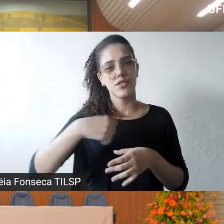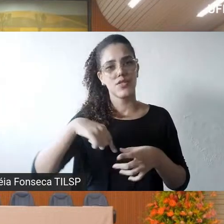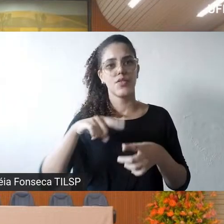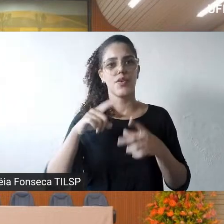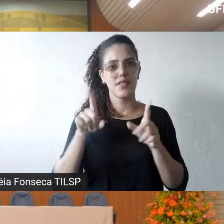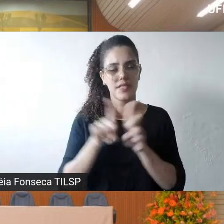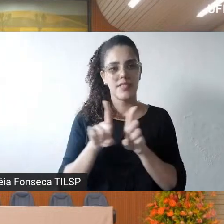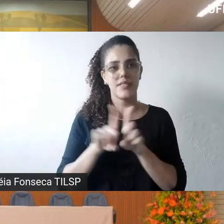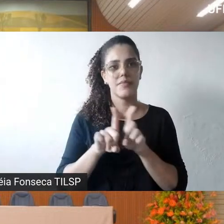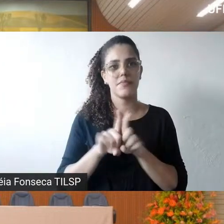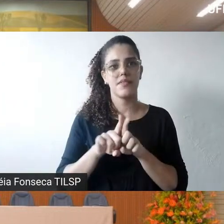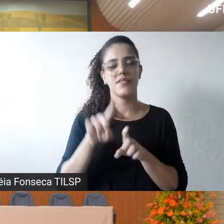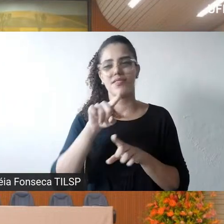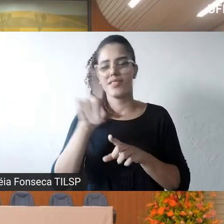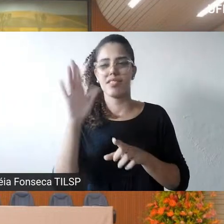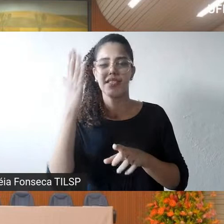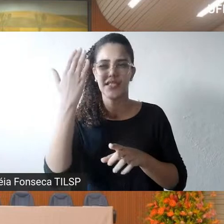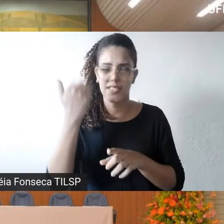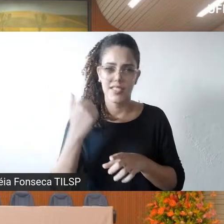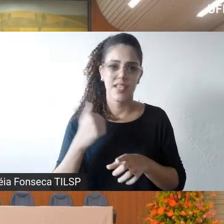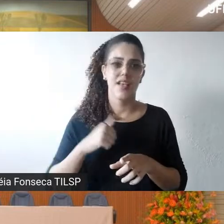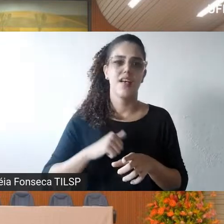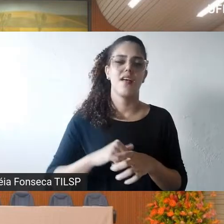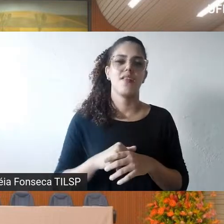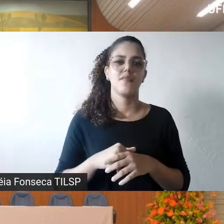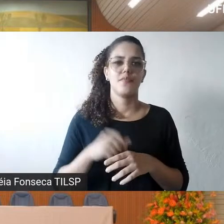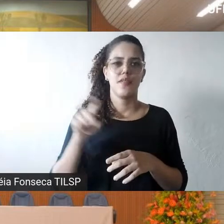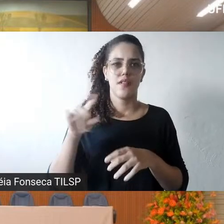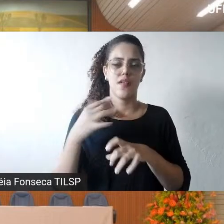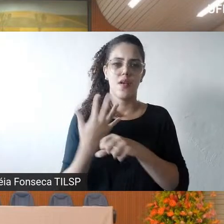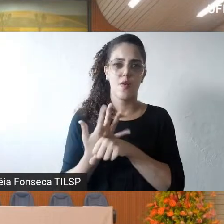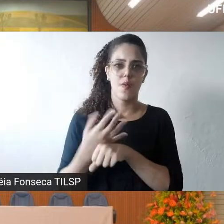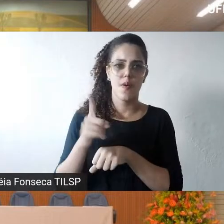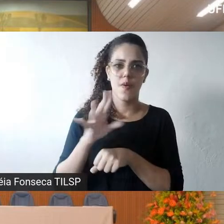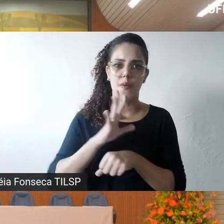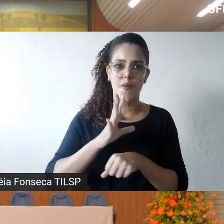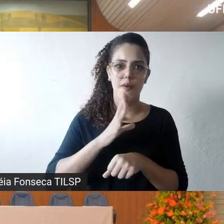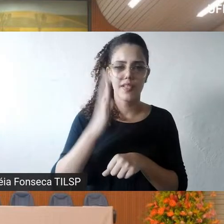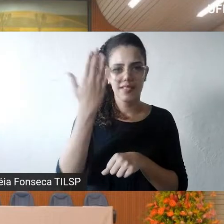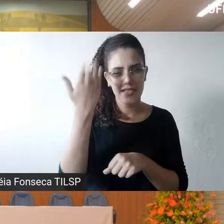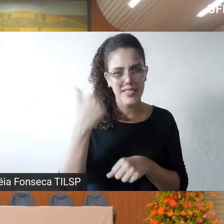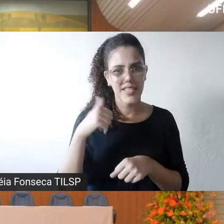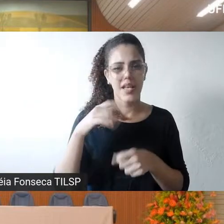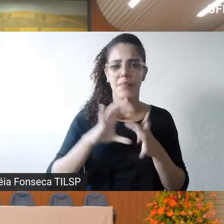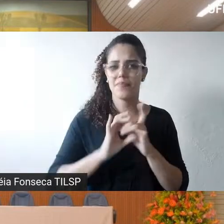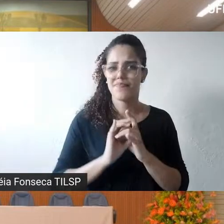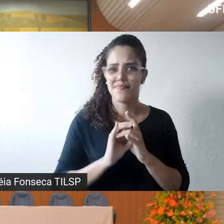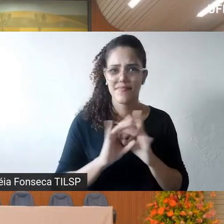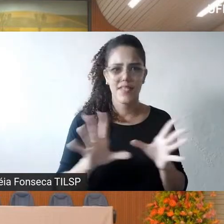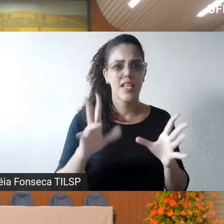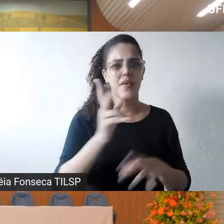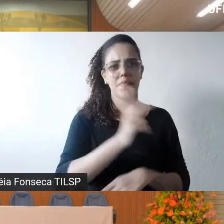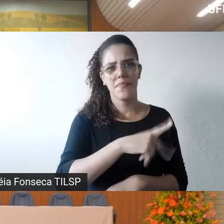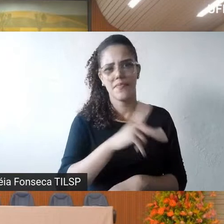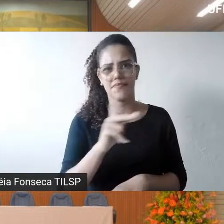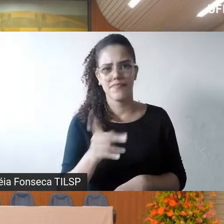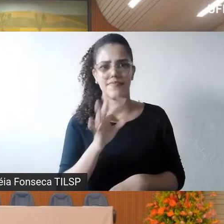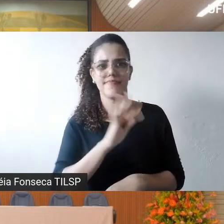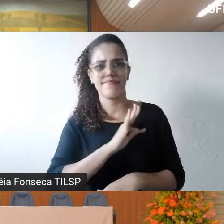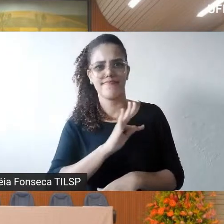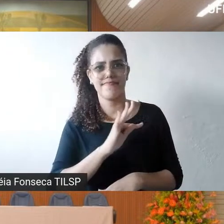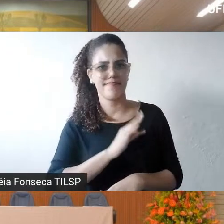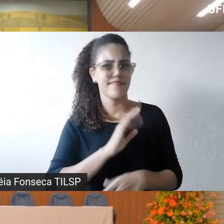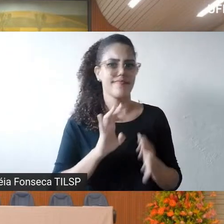acolhimento do acesso livre entre seus gestores, entre seus professores, entre seus técnicos, entre seus